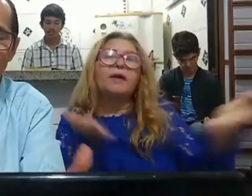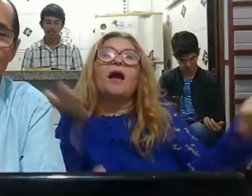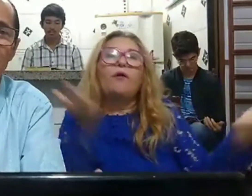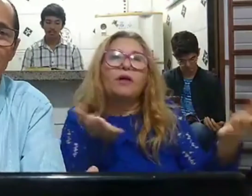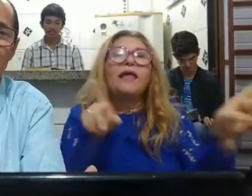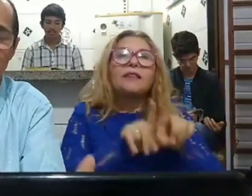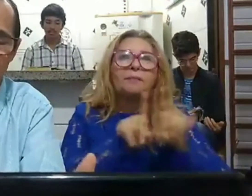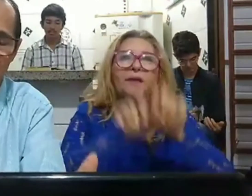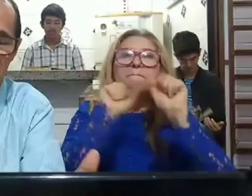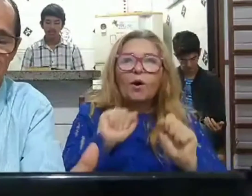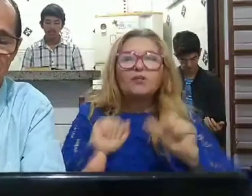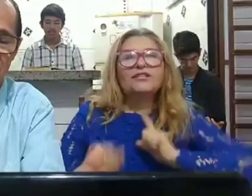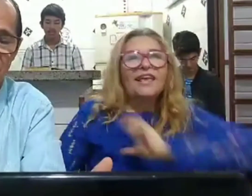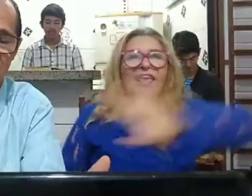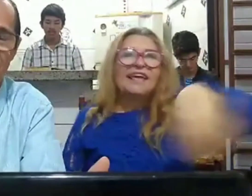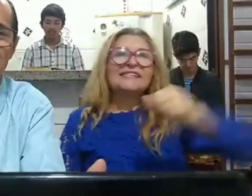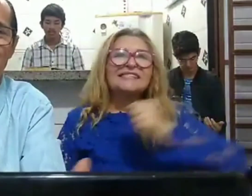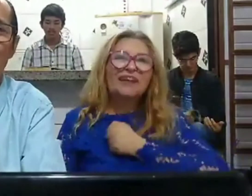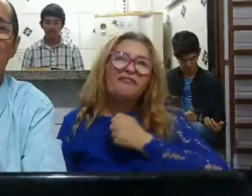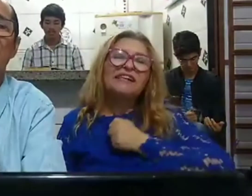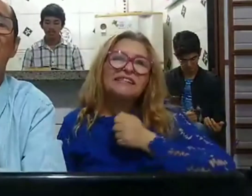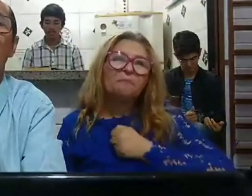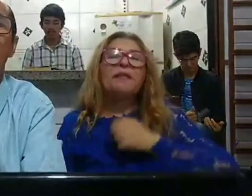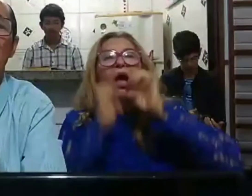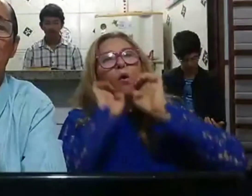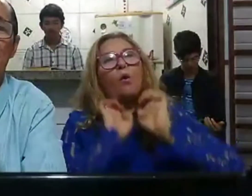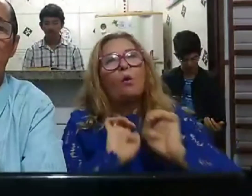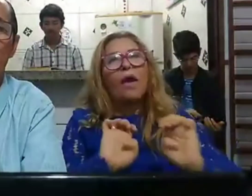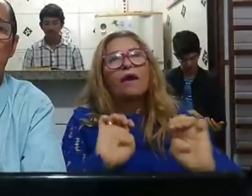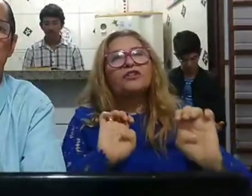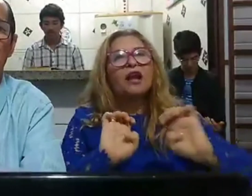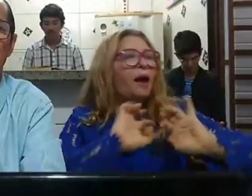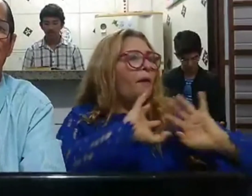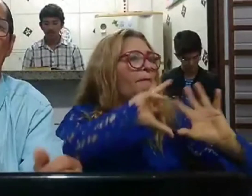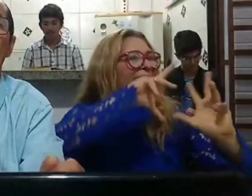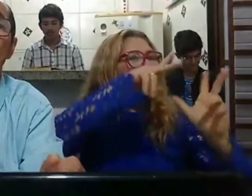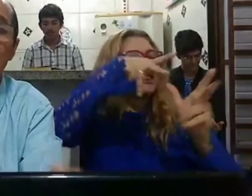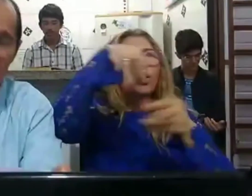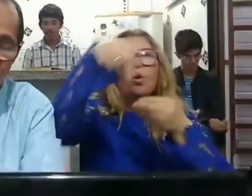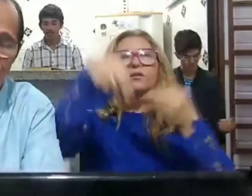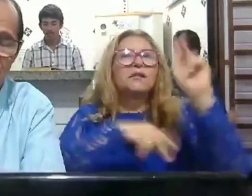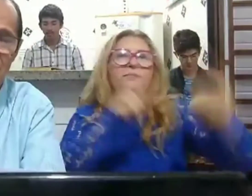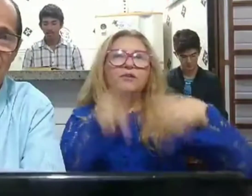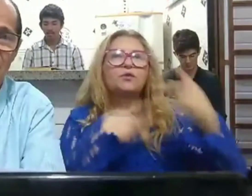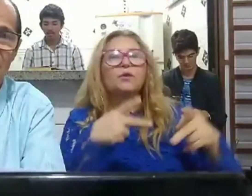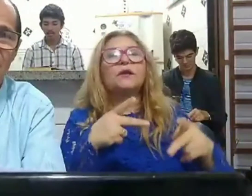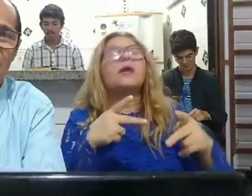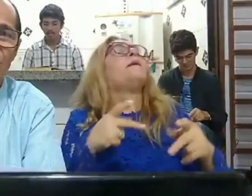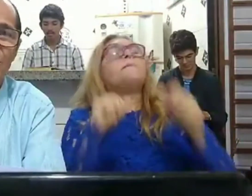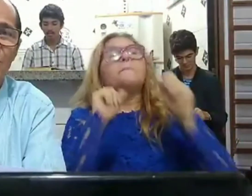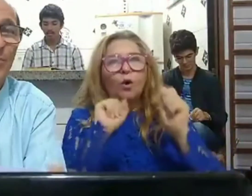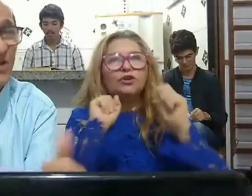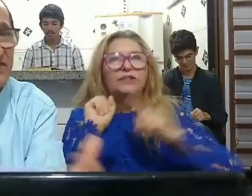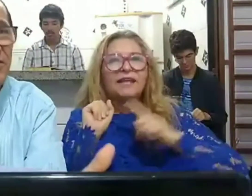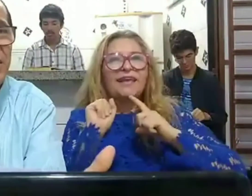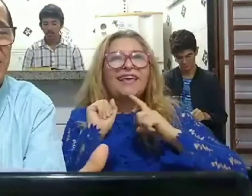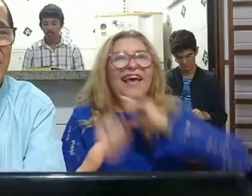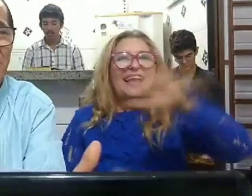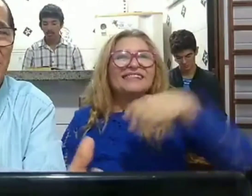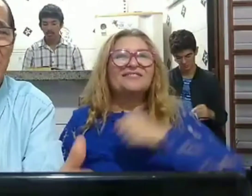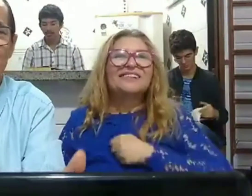como a Pedro o da circuncisão. Ou seja, o Evangelho ele é para todas as pessoas. É por isso